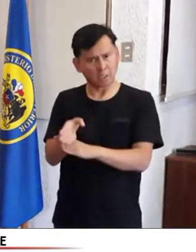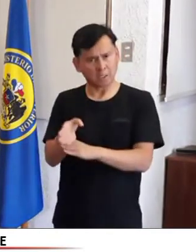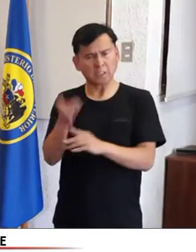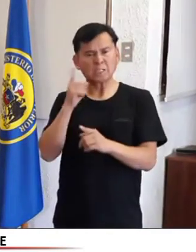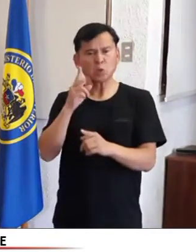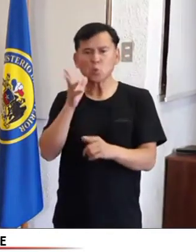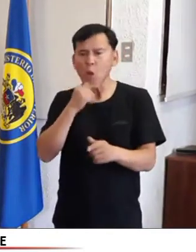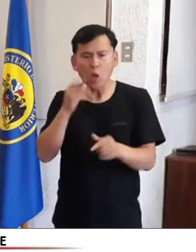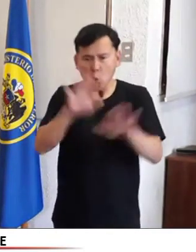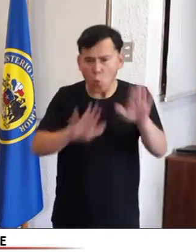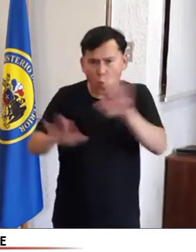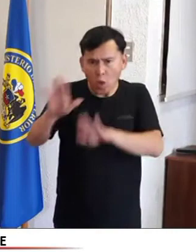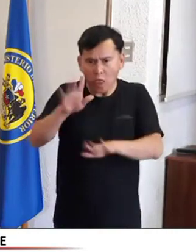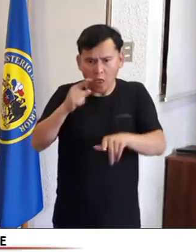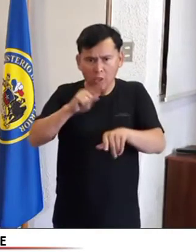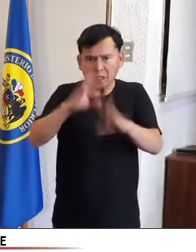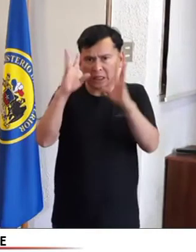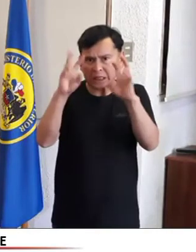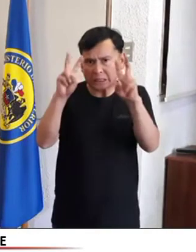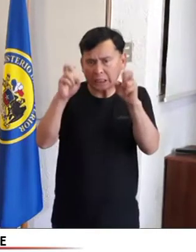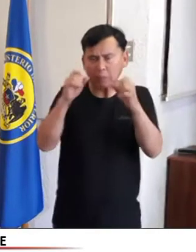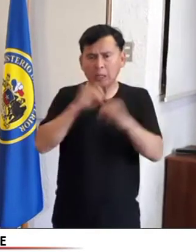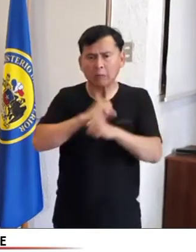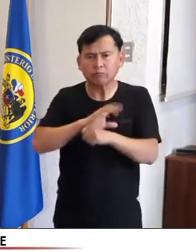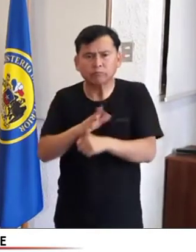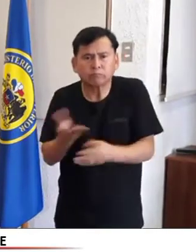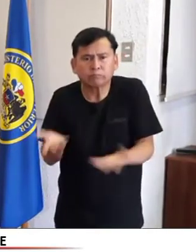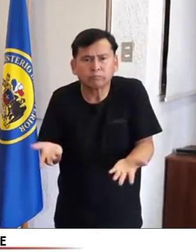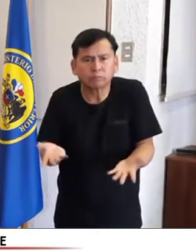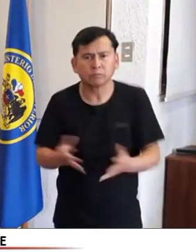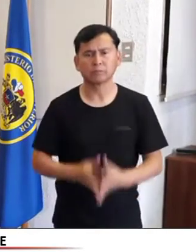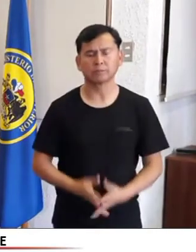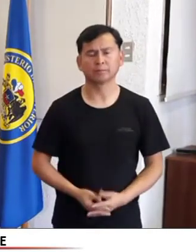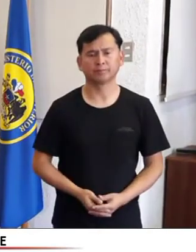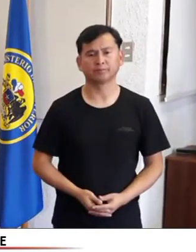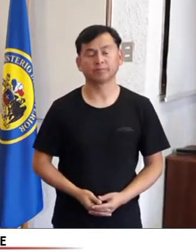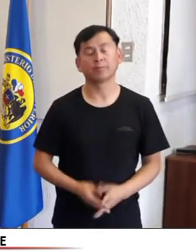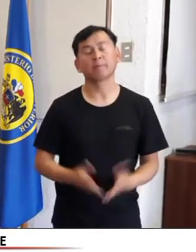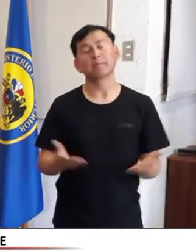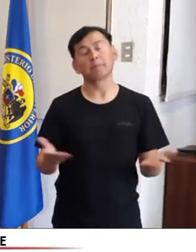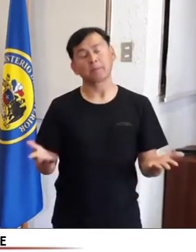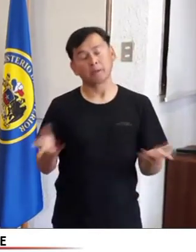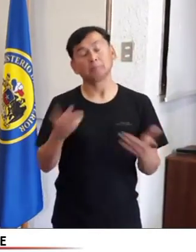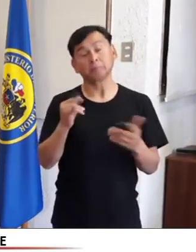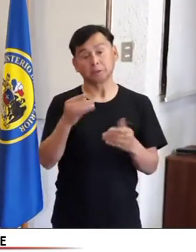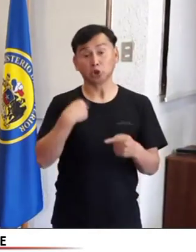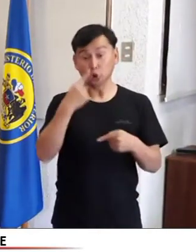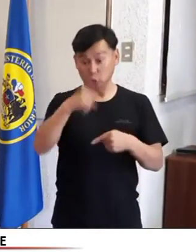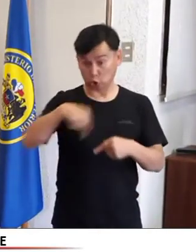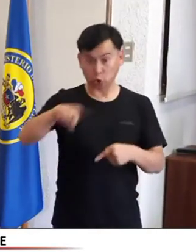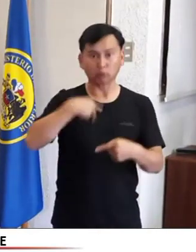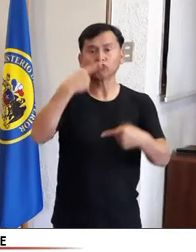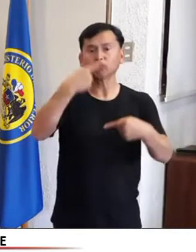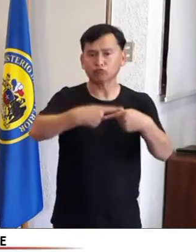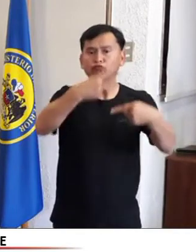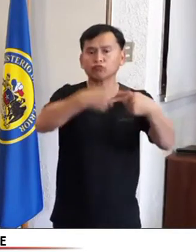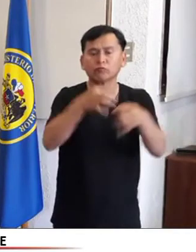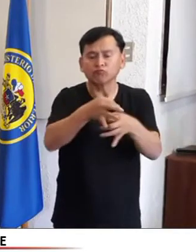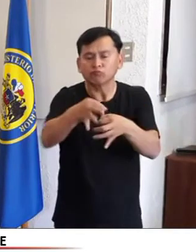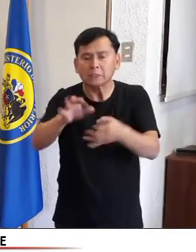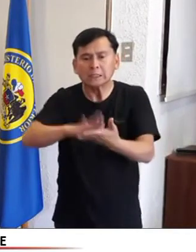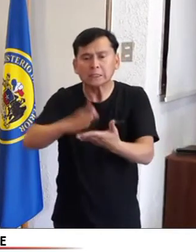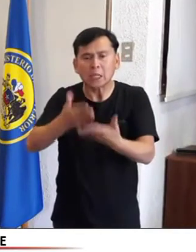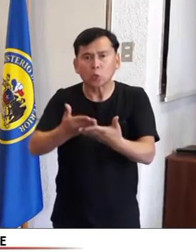medidas sanitarias y lejos de sus centros deportivos, que es su lugar de trabajo. A ver, nosotros hemos puesto barreras sanitarias en todos los puntos